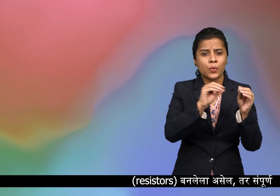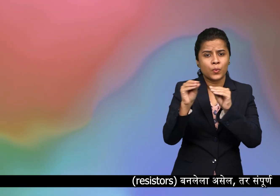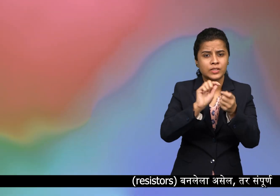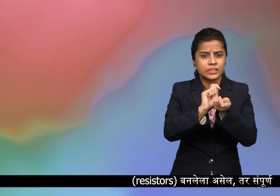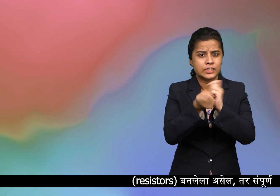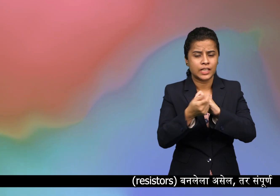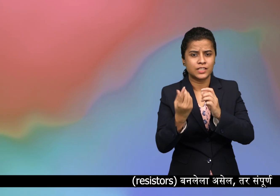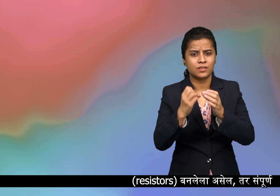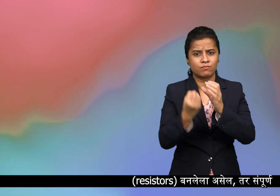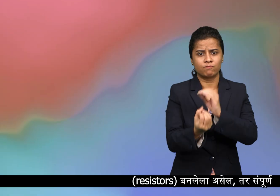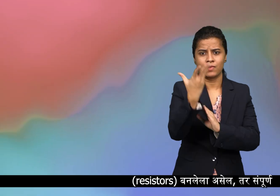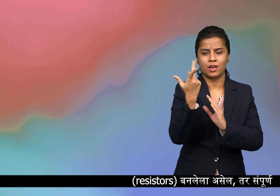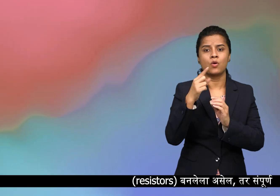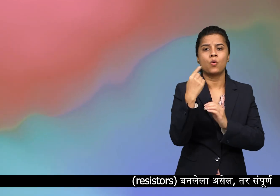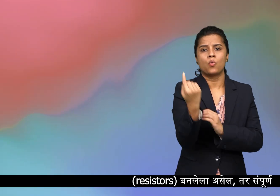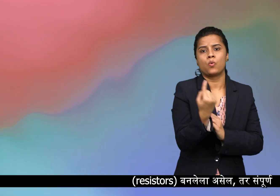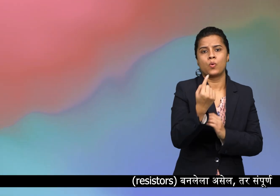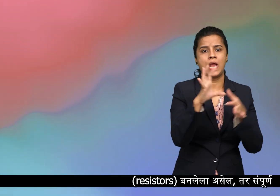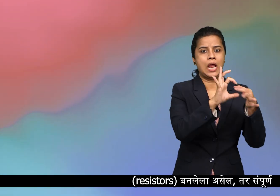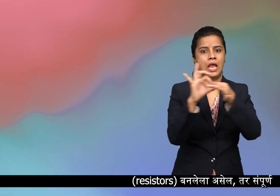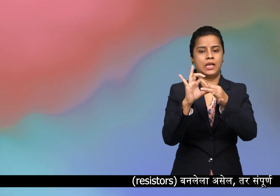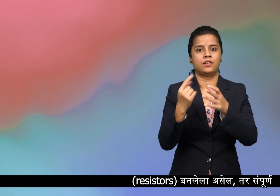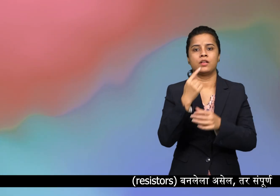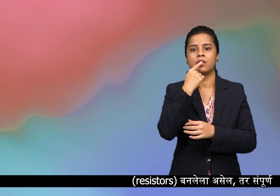रेझिस्टर्स बनलेला असेल तर संपूर्ण ऊर्जा